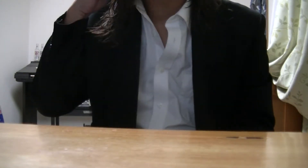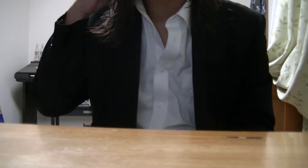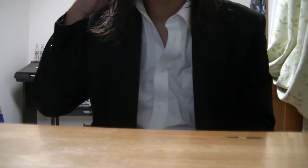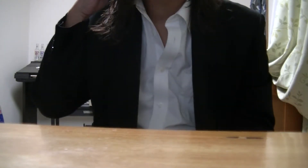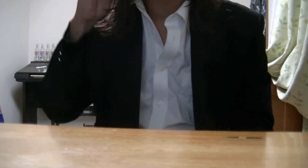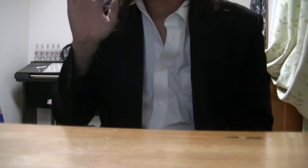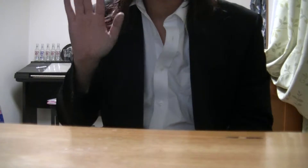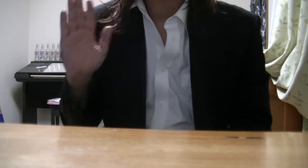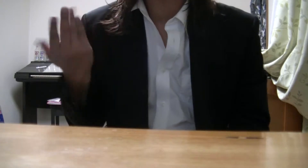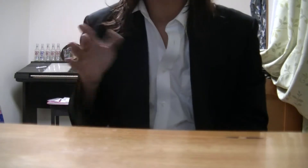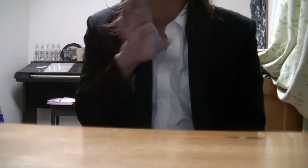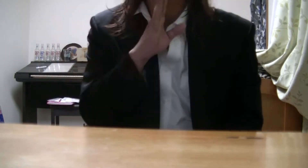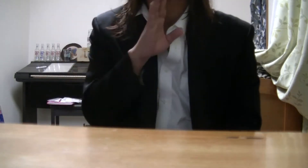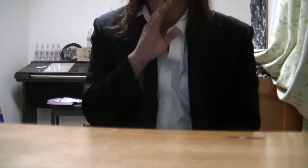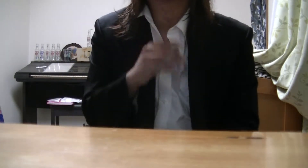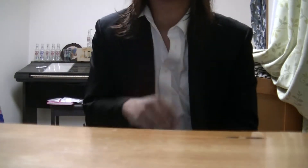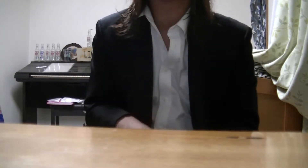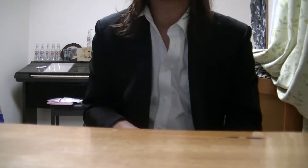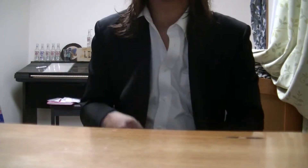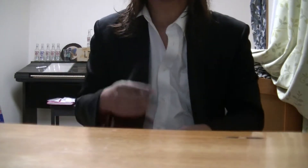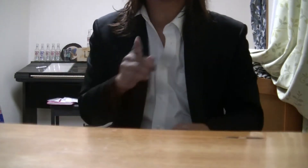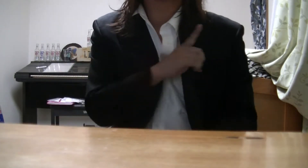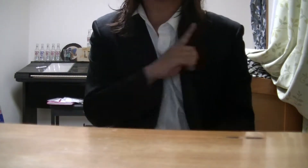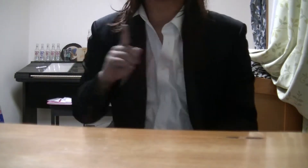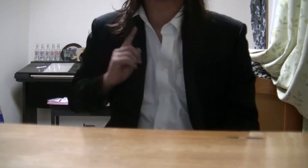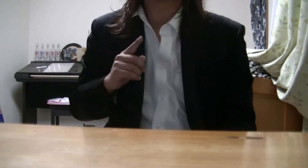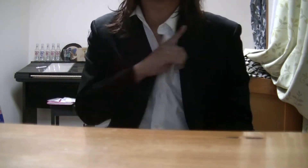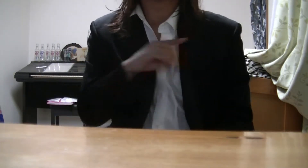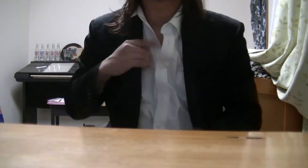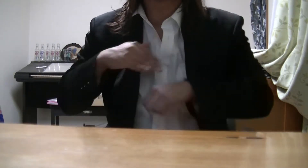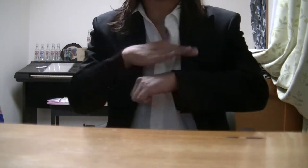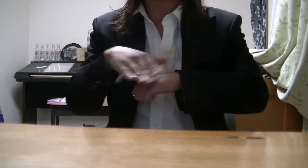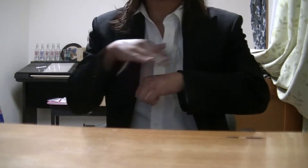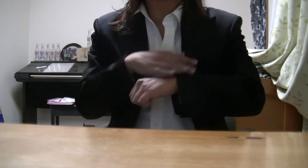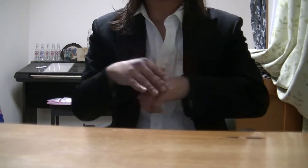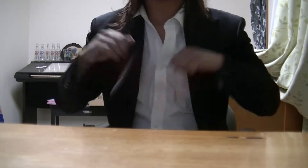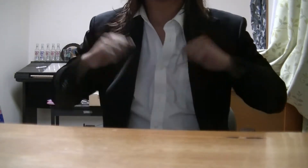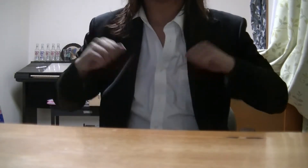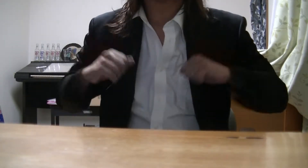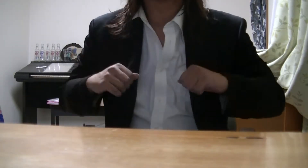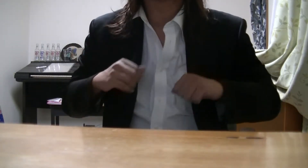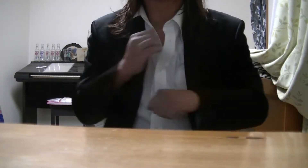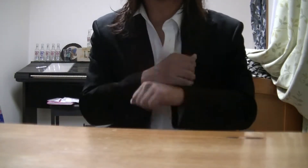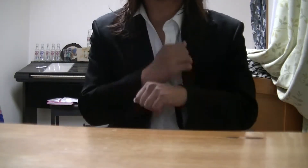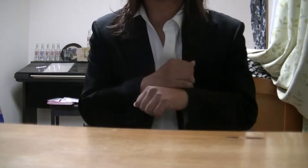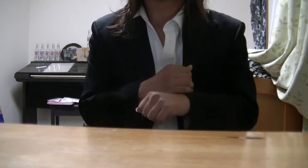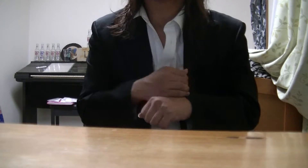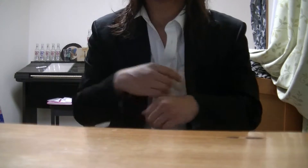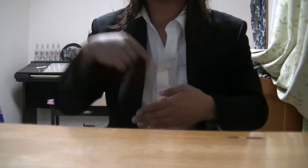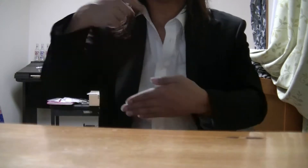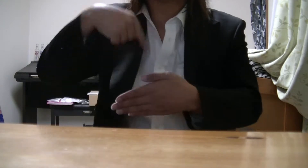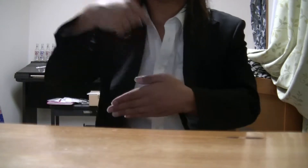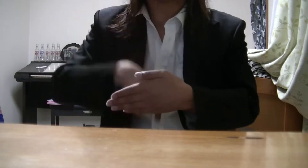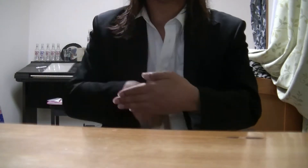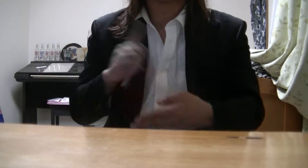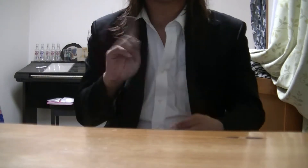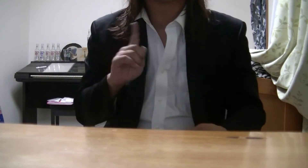本当に一日一日を大切にする生き方って自分の中でどう思って生きてるかなんだなって思い